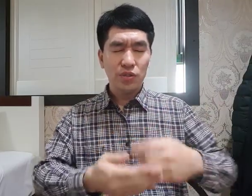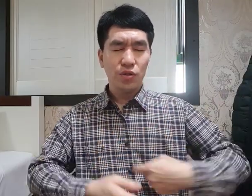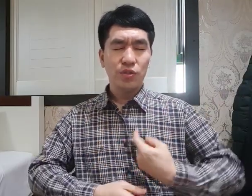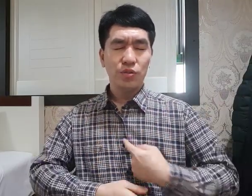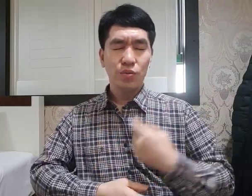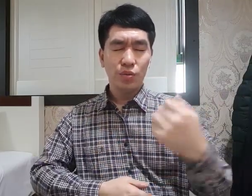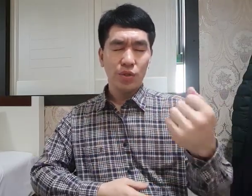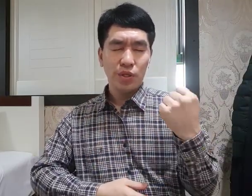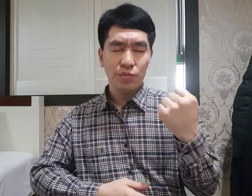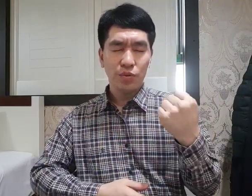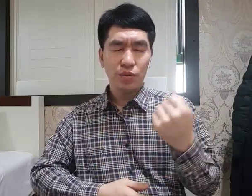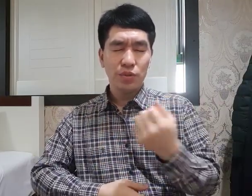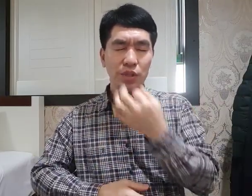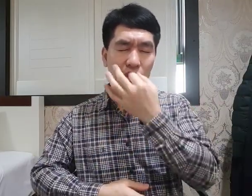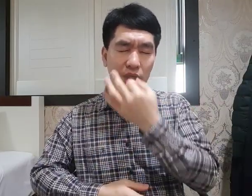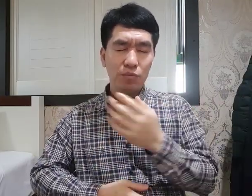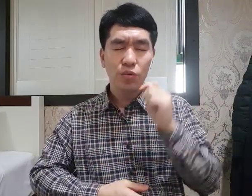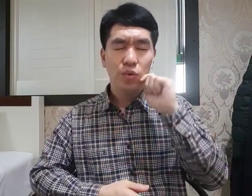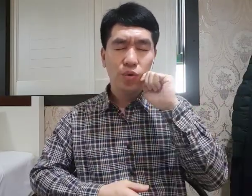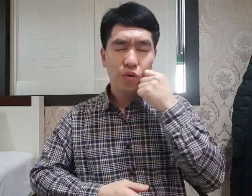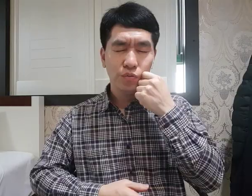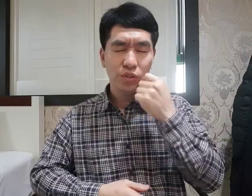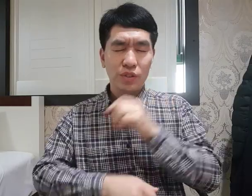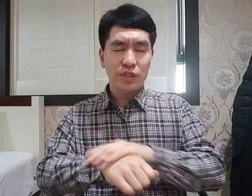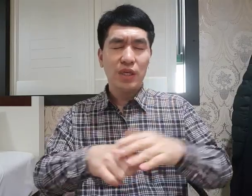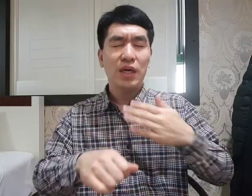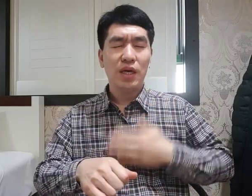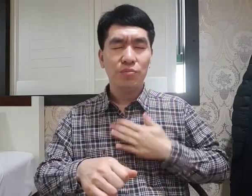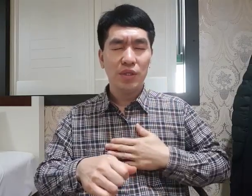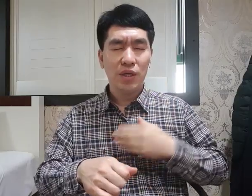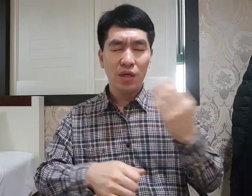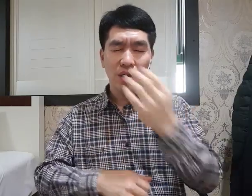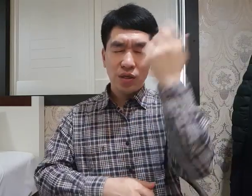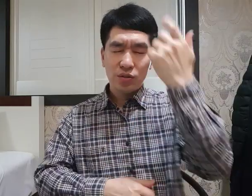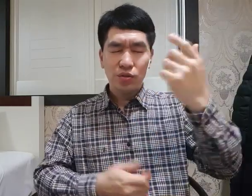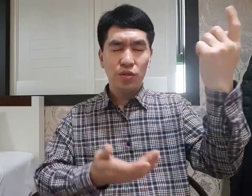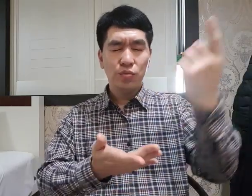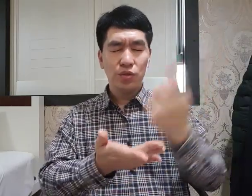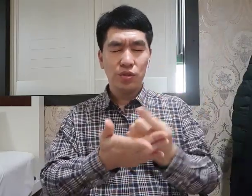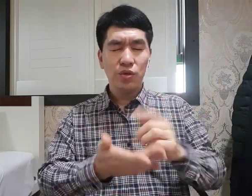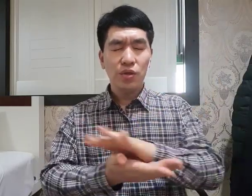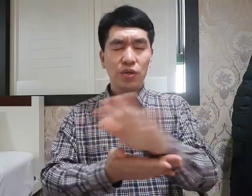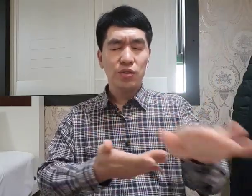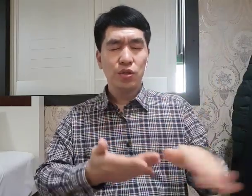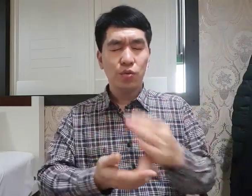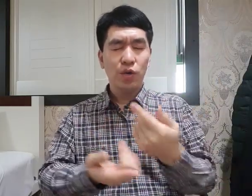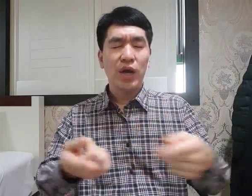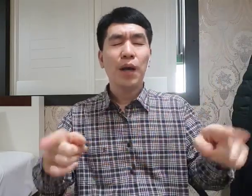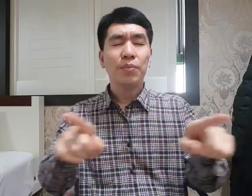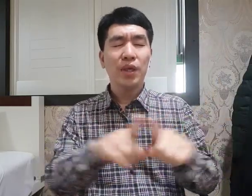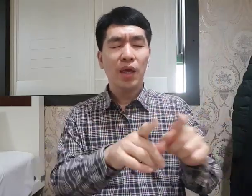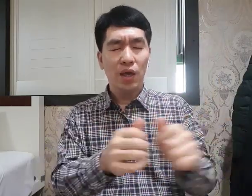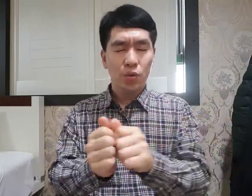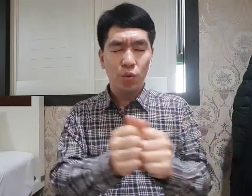저희 스스로 힘으로는 힘들고 어려움을 잘 압니다. 성령님 오셔서 저희들과 함께